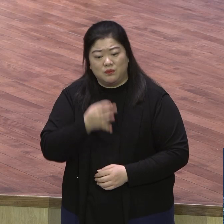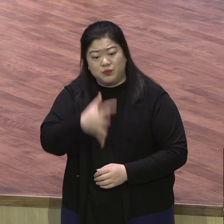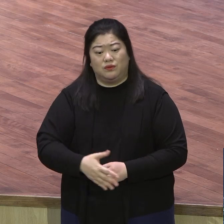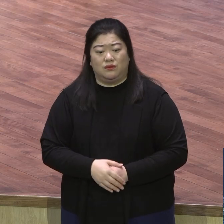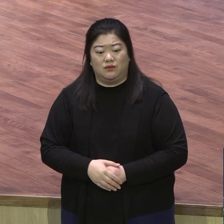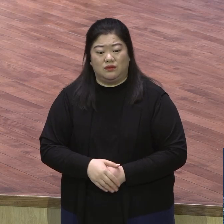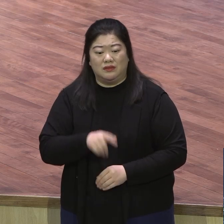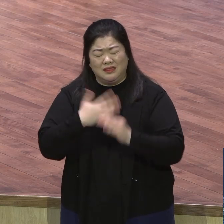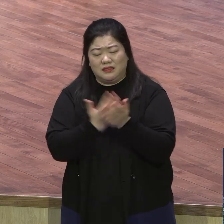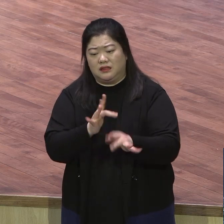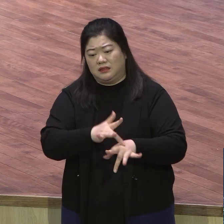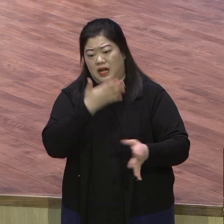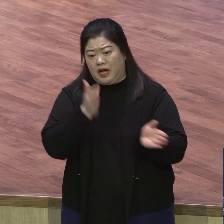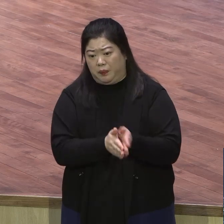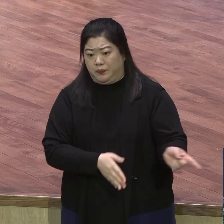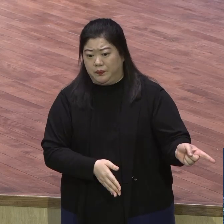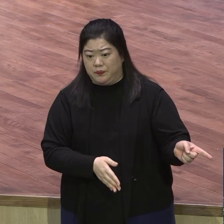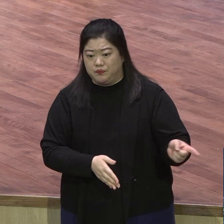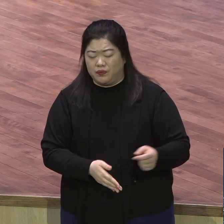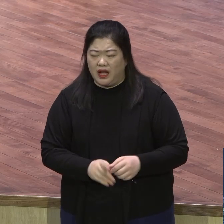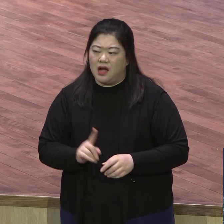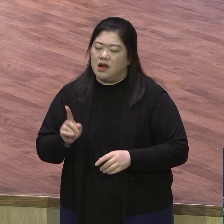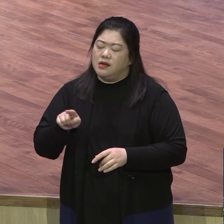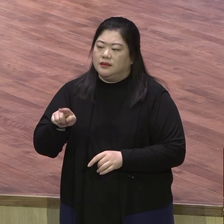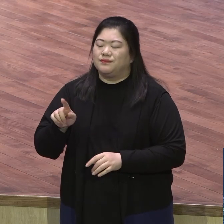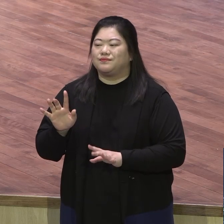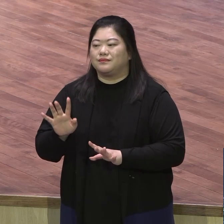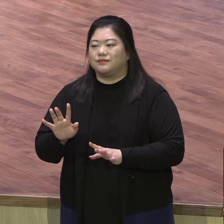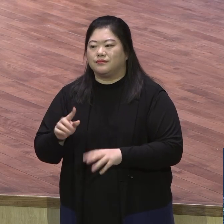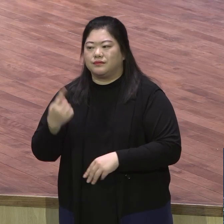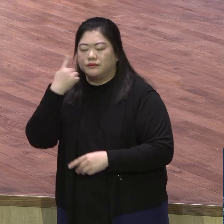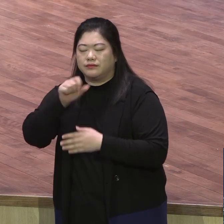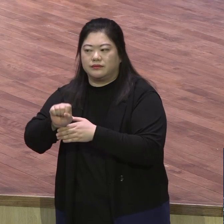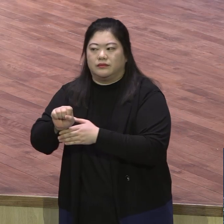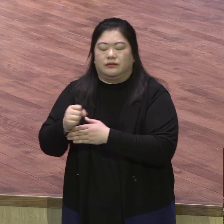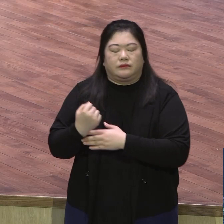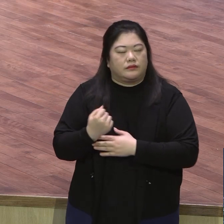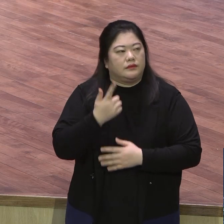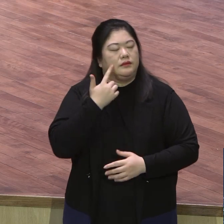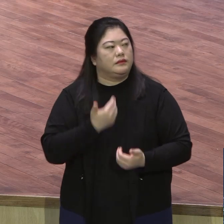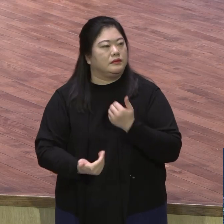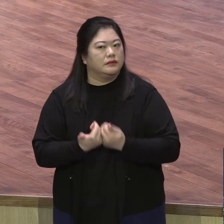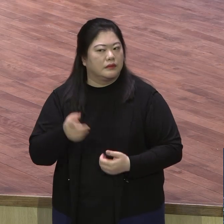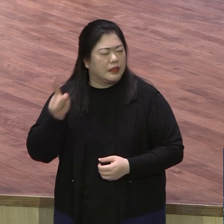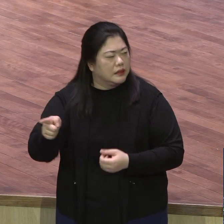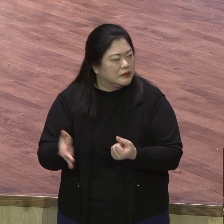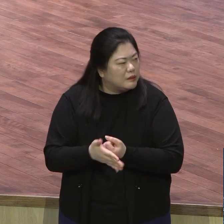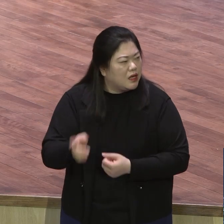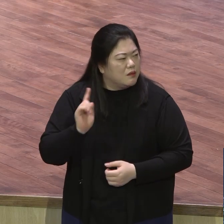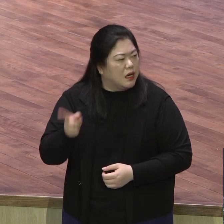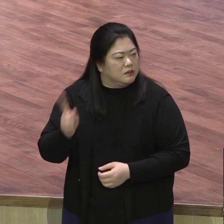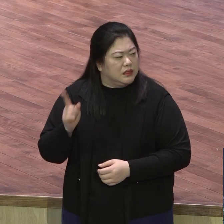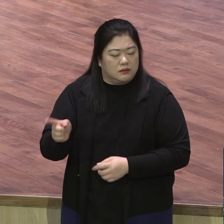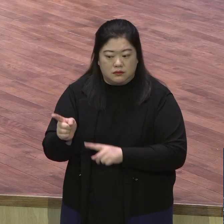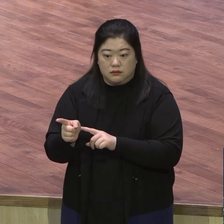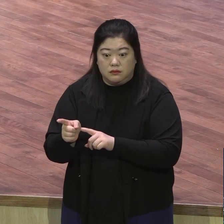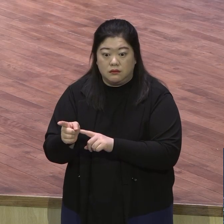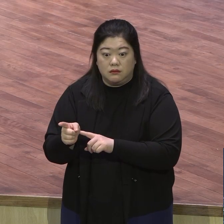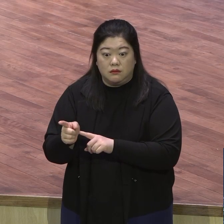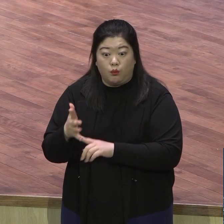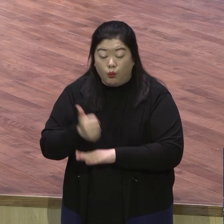시킨들. 계속 미워하고 계속 변명하고 계속 원망하고 계속 남 탓하고 답 안